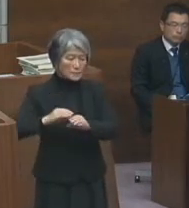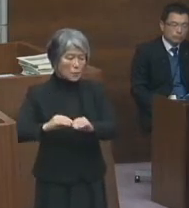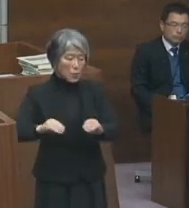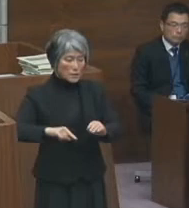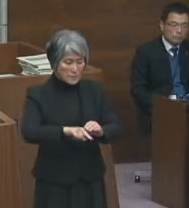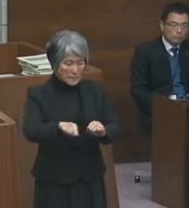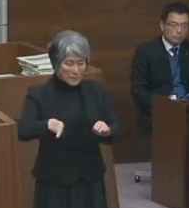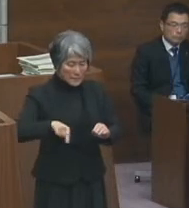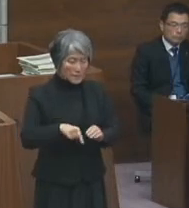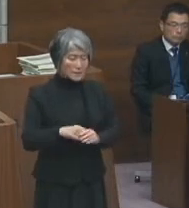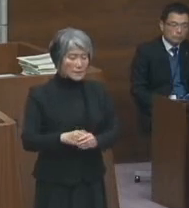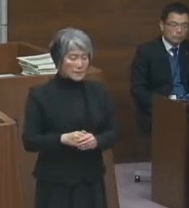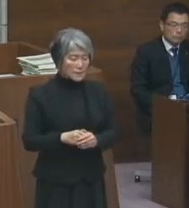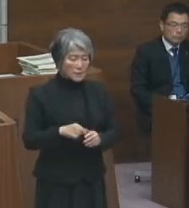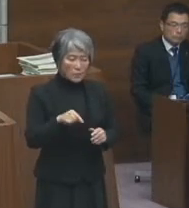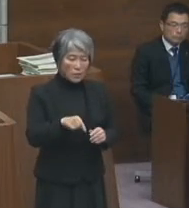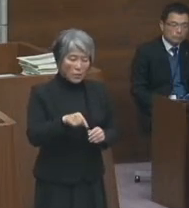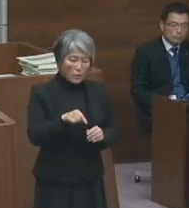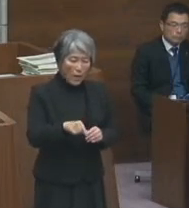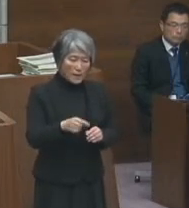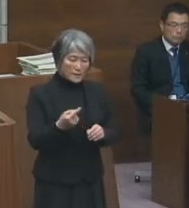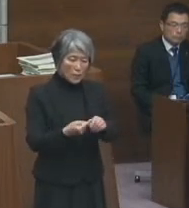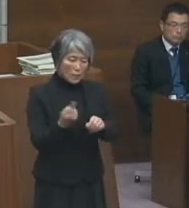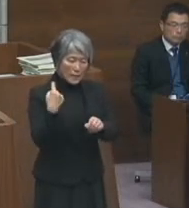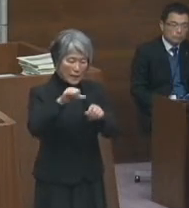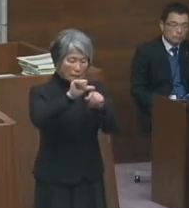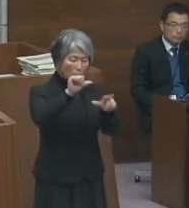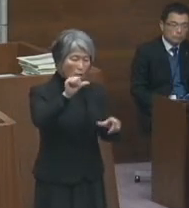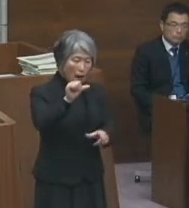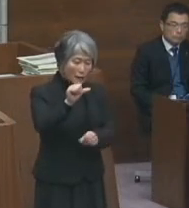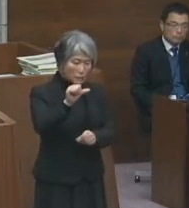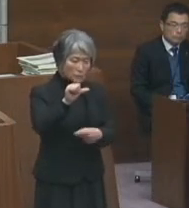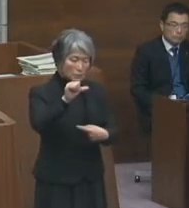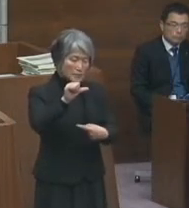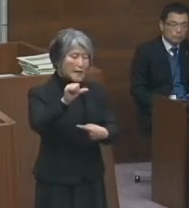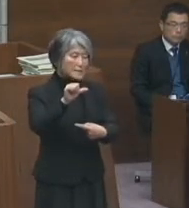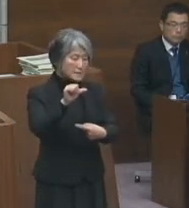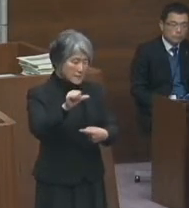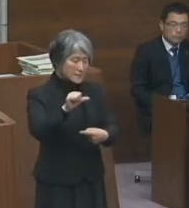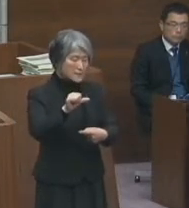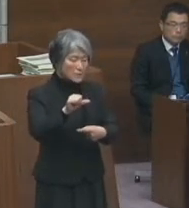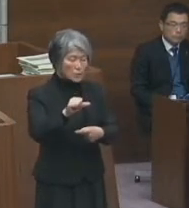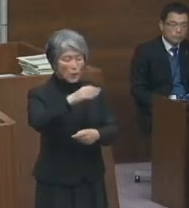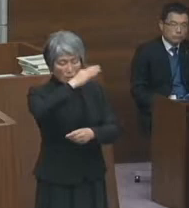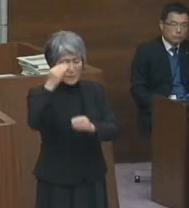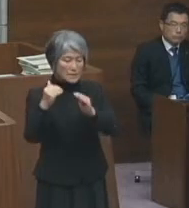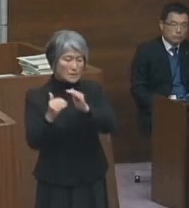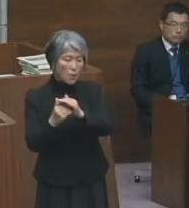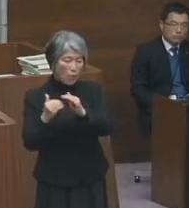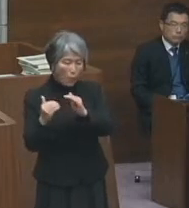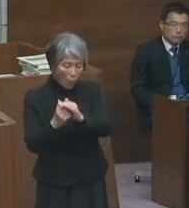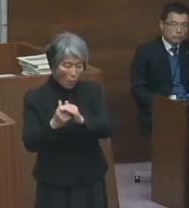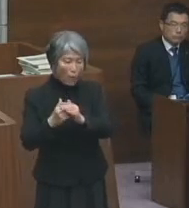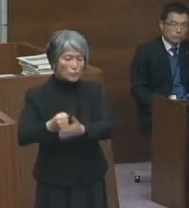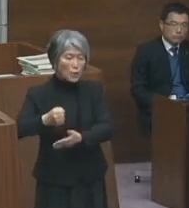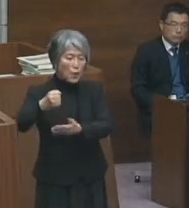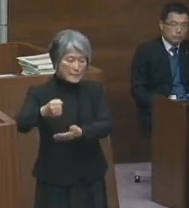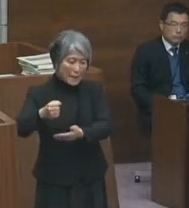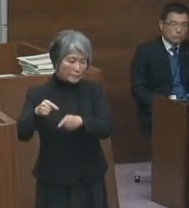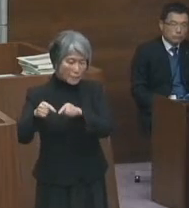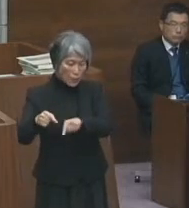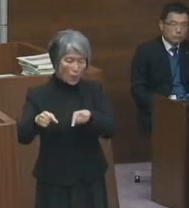、昨年5月1日付で新興不動産と土地賃貸借契約を締結しております